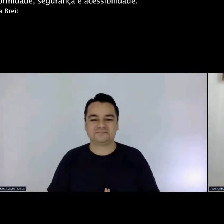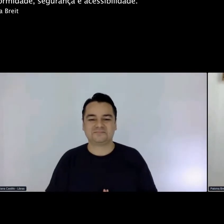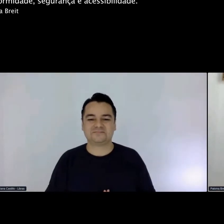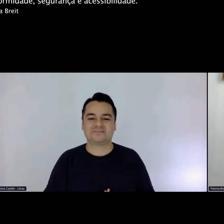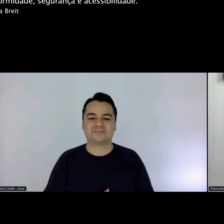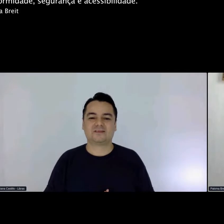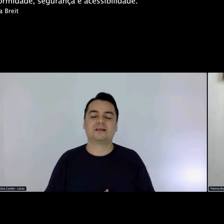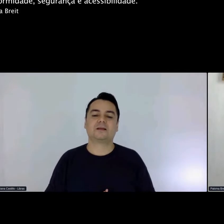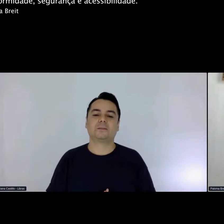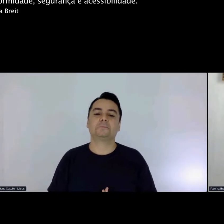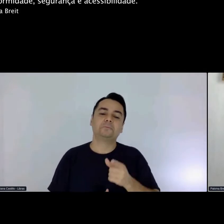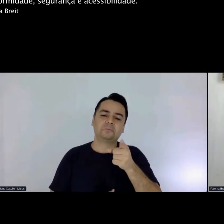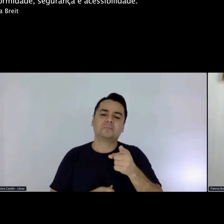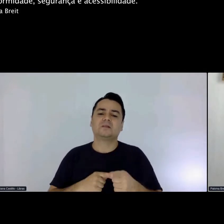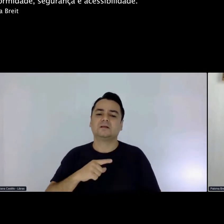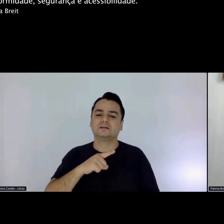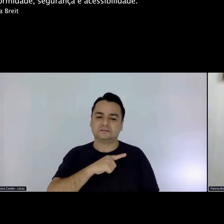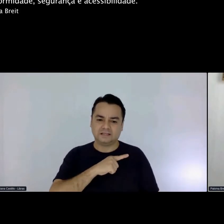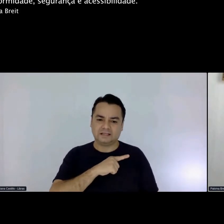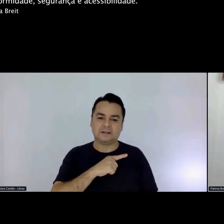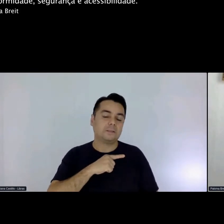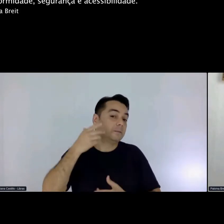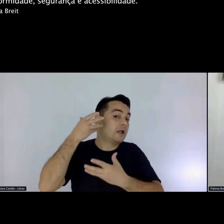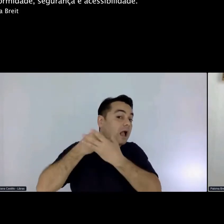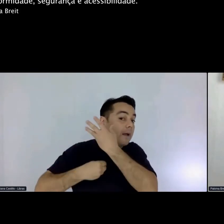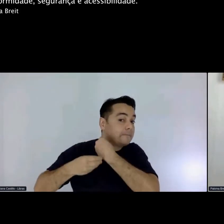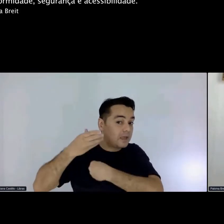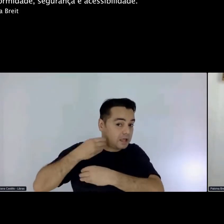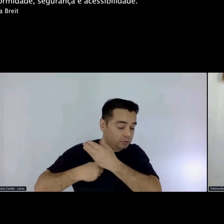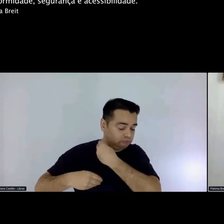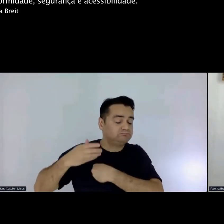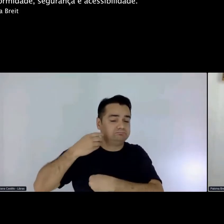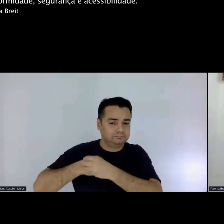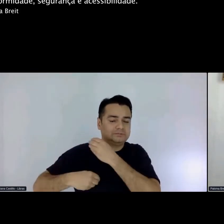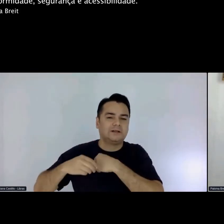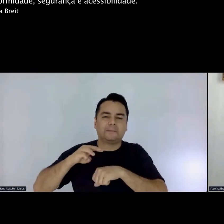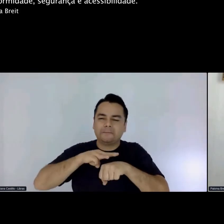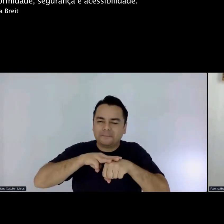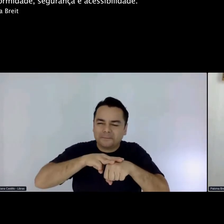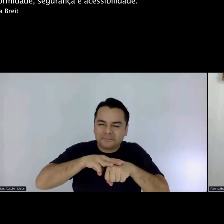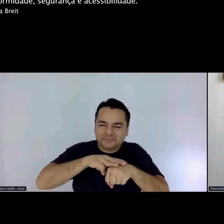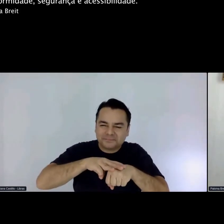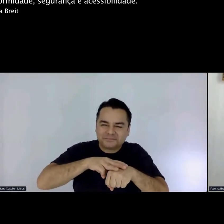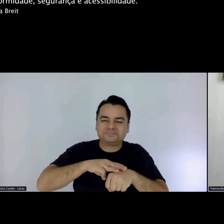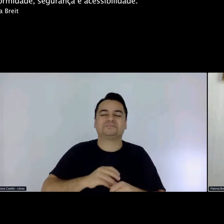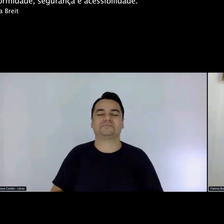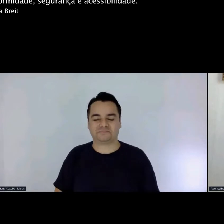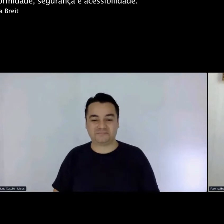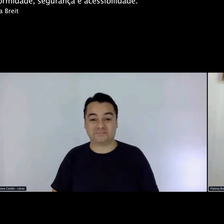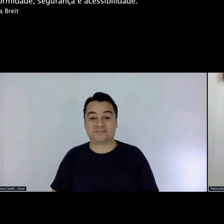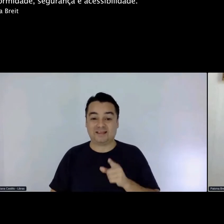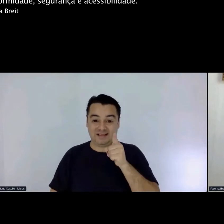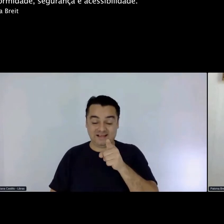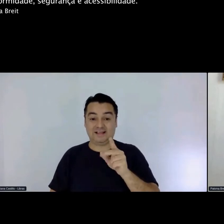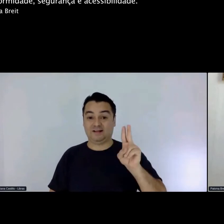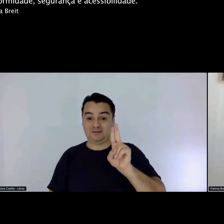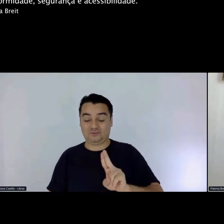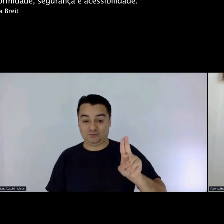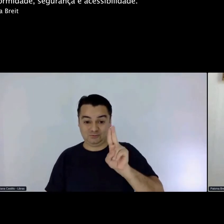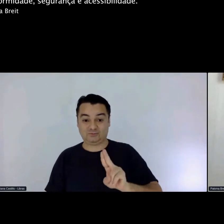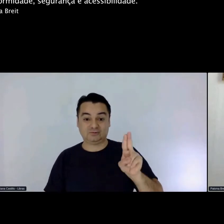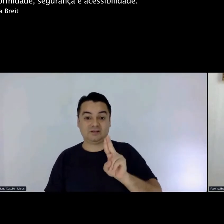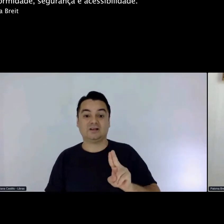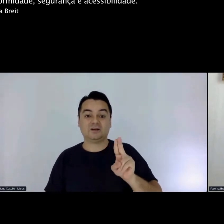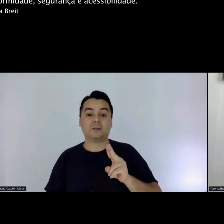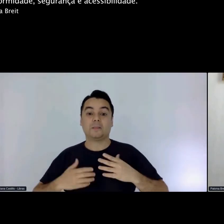eu tenho, assim, cabelos compridos, castanhos. E eu estou utilizando